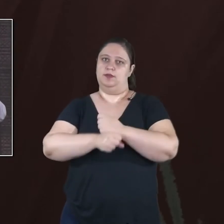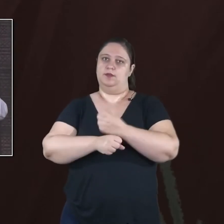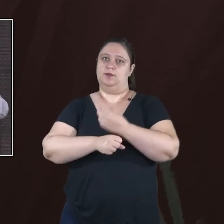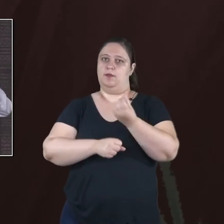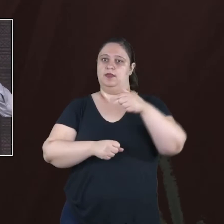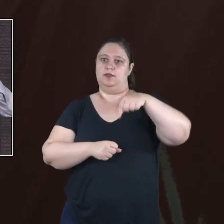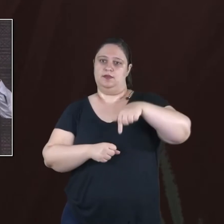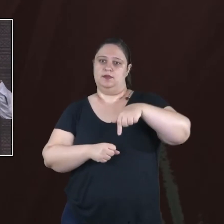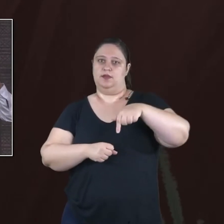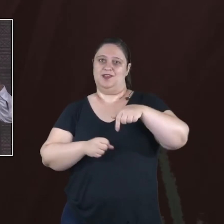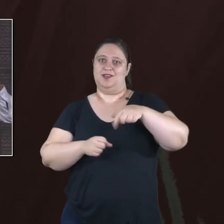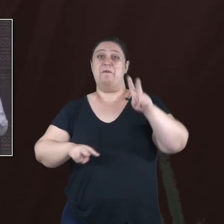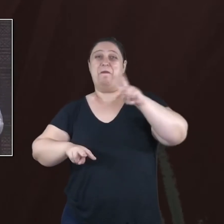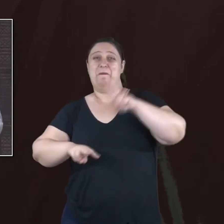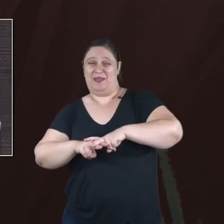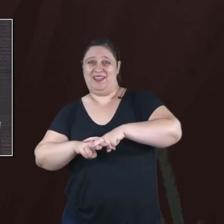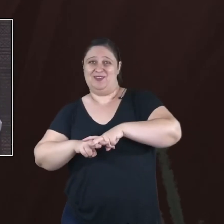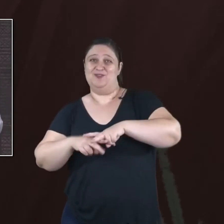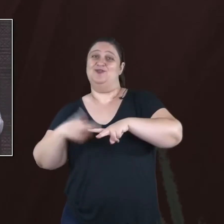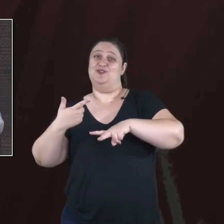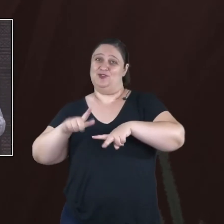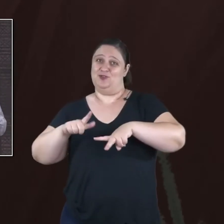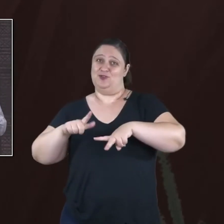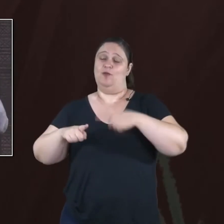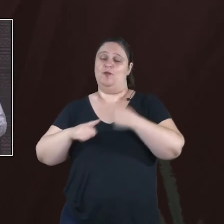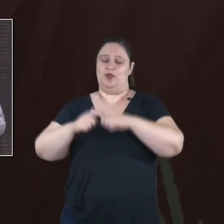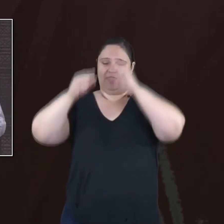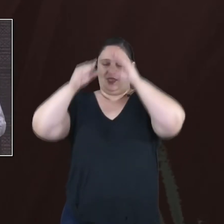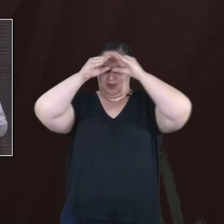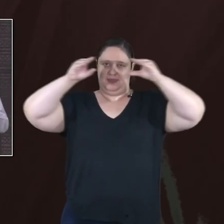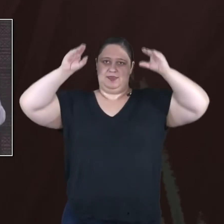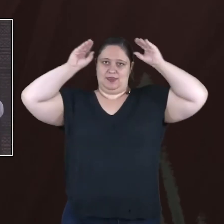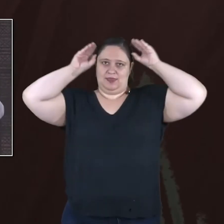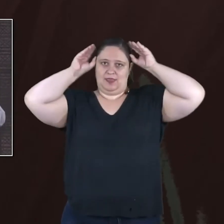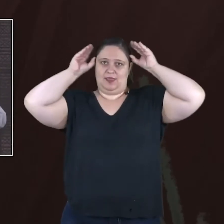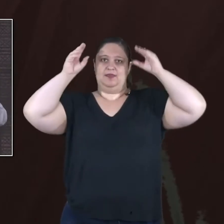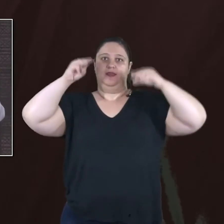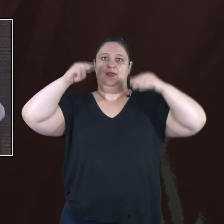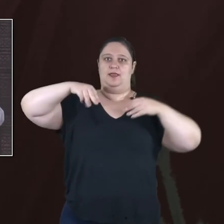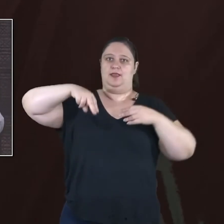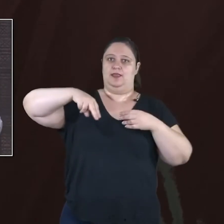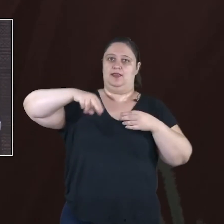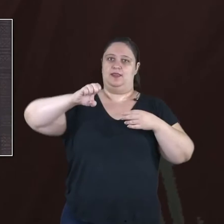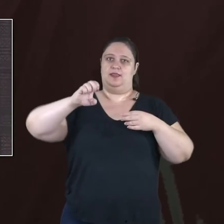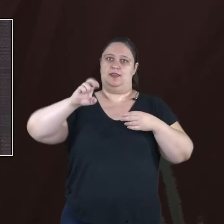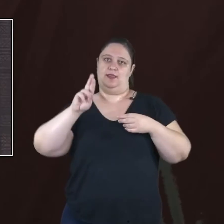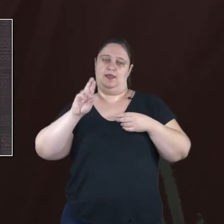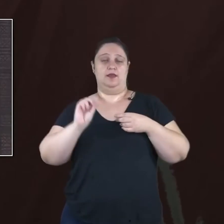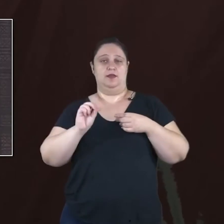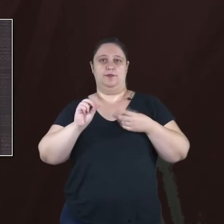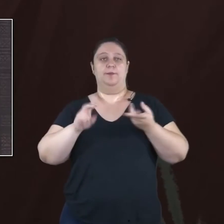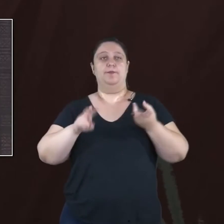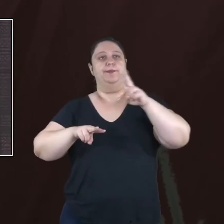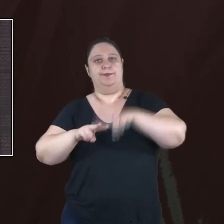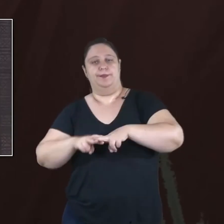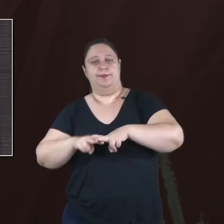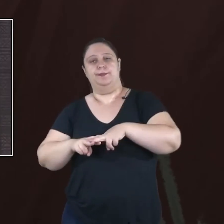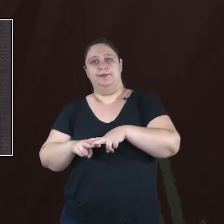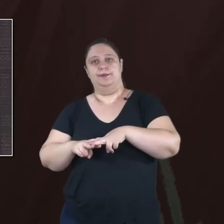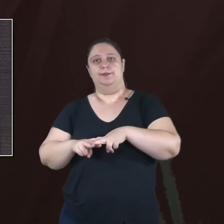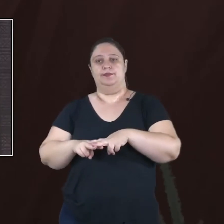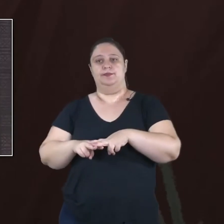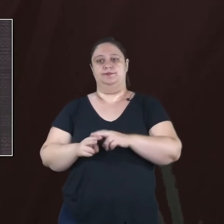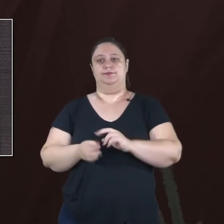o imperador Nero resolve prender, né, a Paulo, tá? Então eu